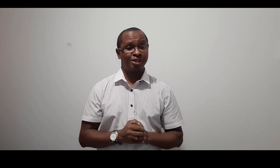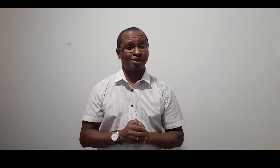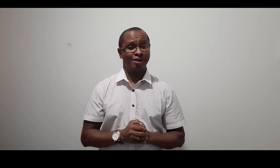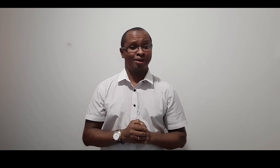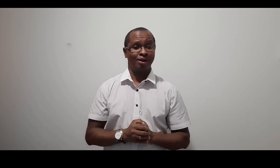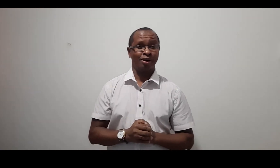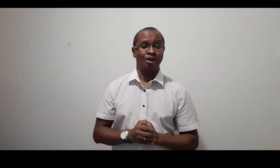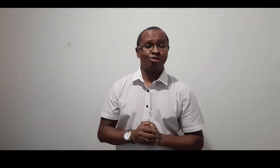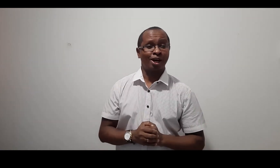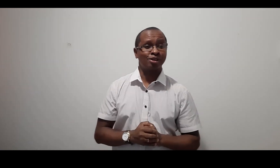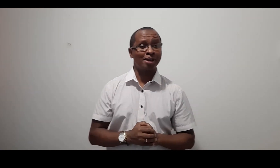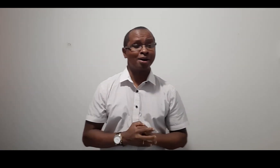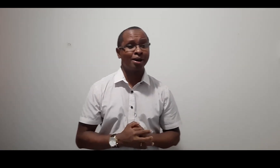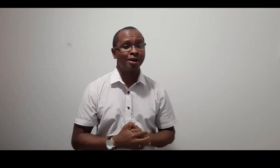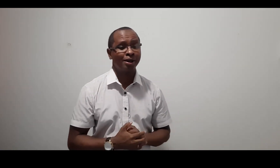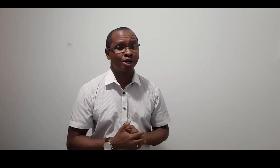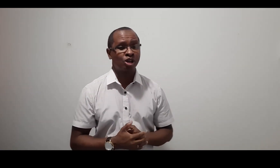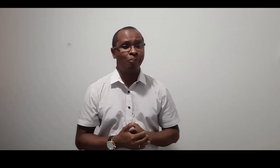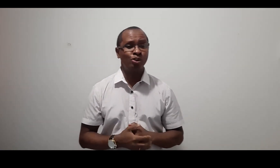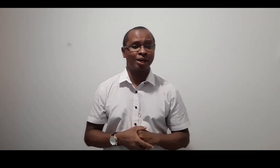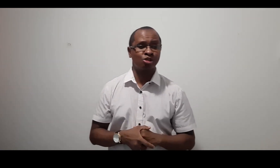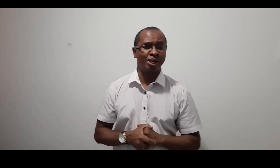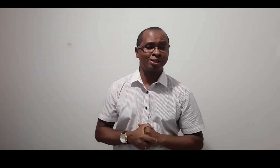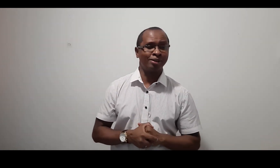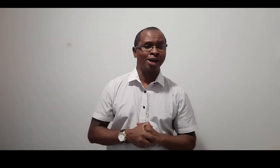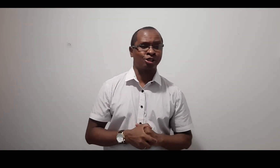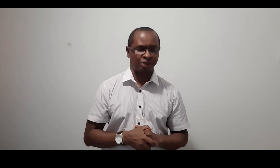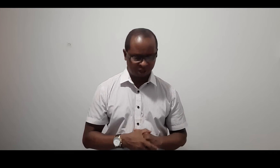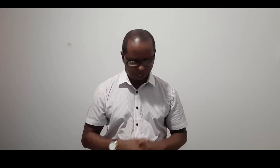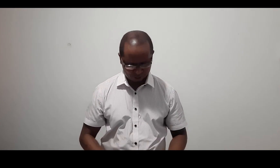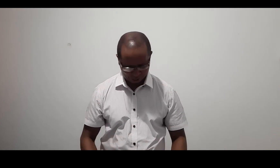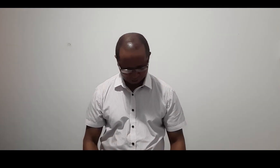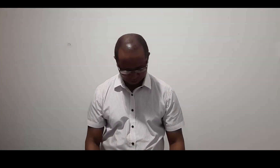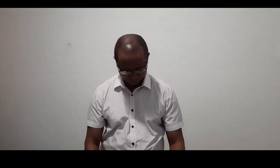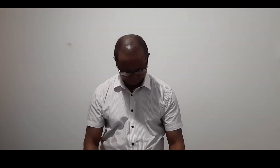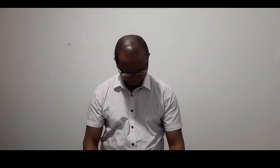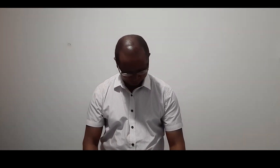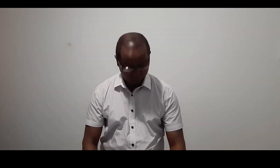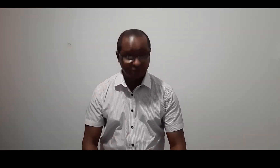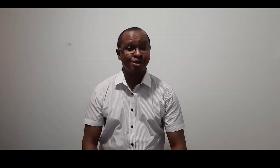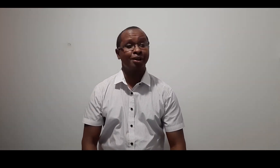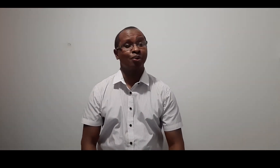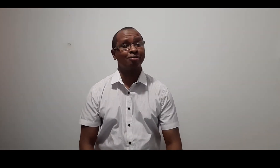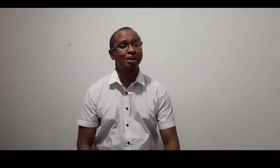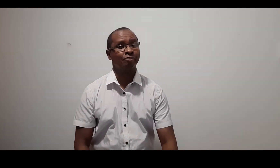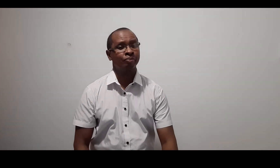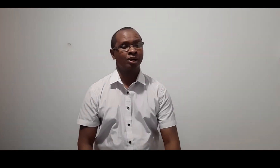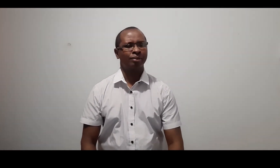fahaizina, fa raha tsy anarina, raha tsy kapohina, raha tsy fahaizina dia zazasary zany. Tsy zazasary ianao ry havana,